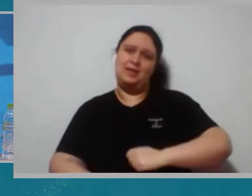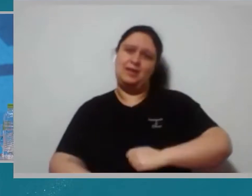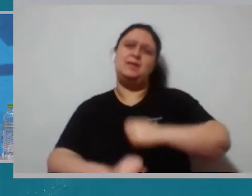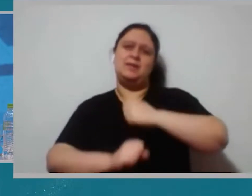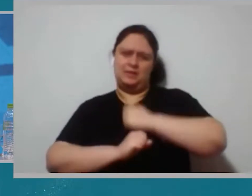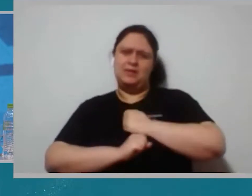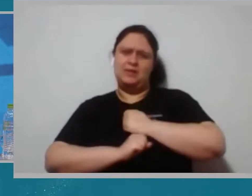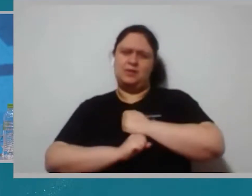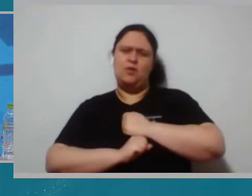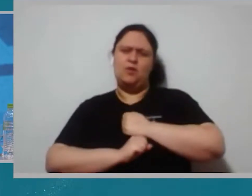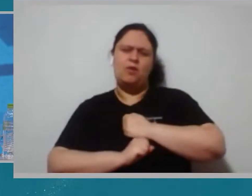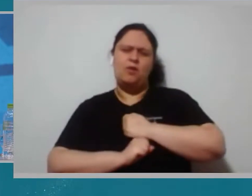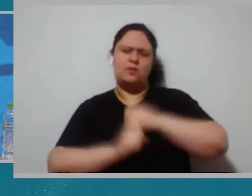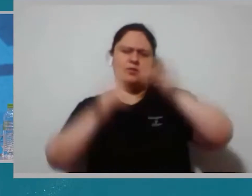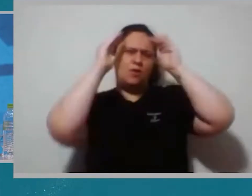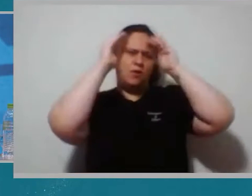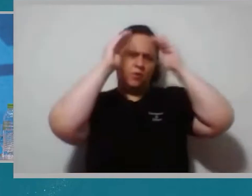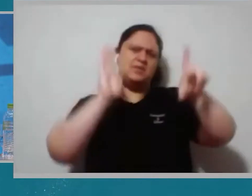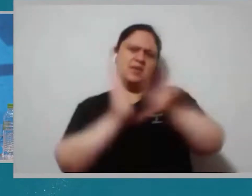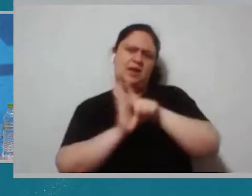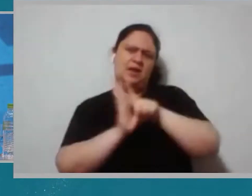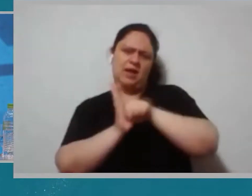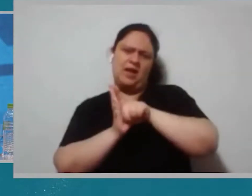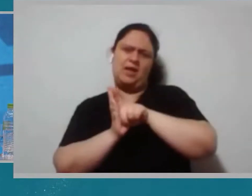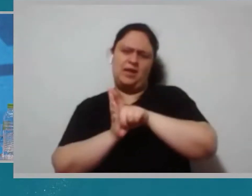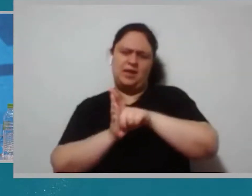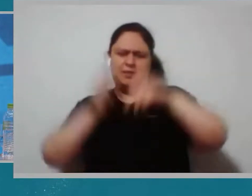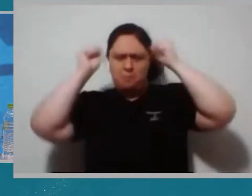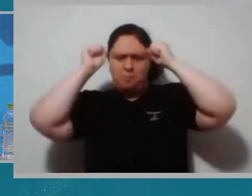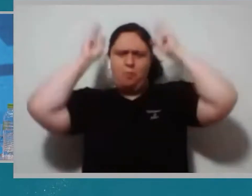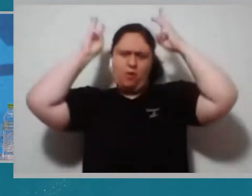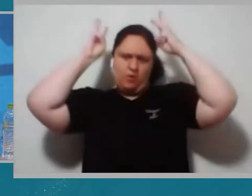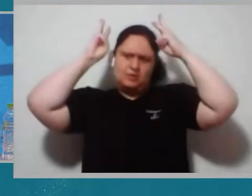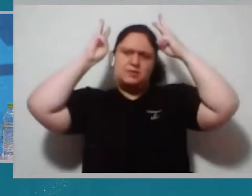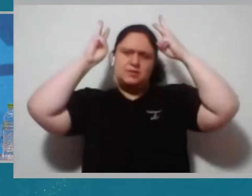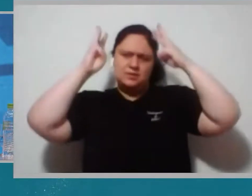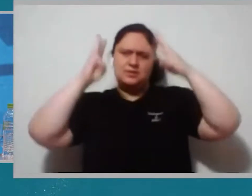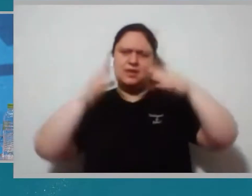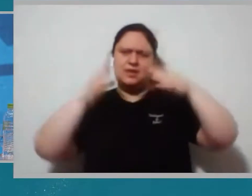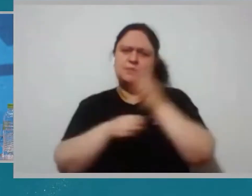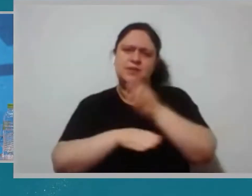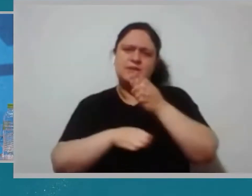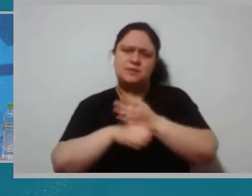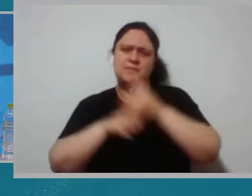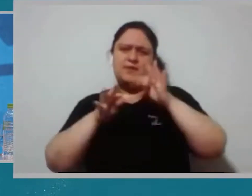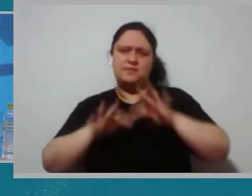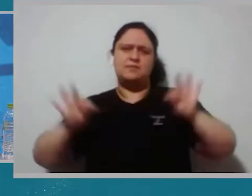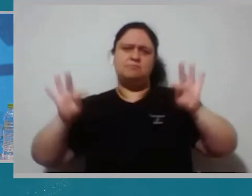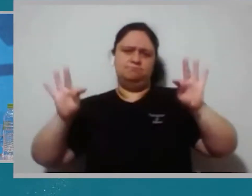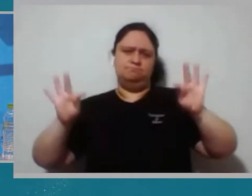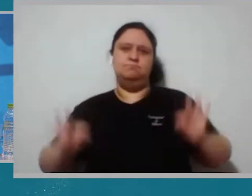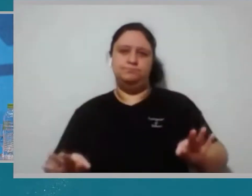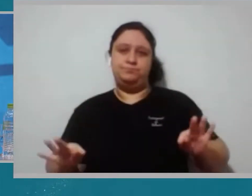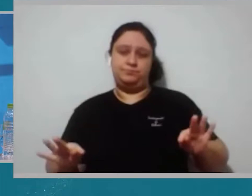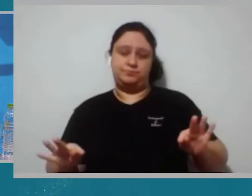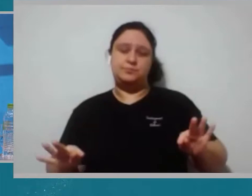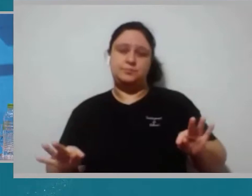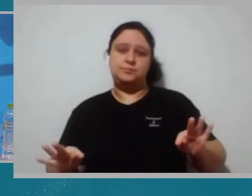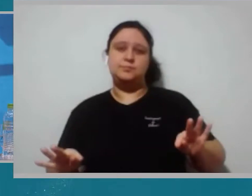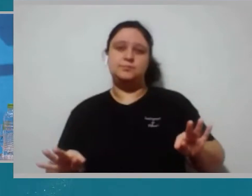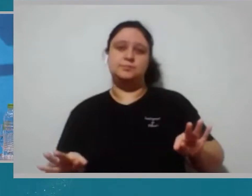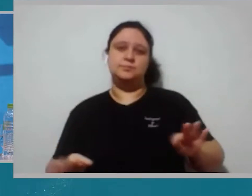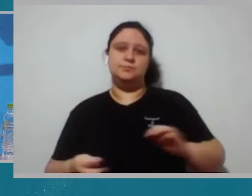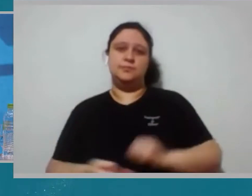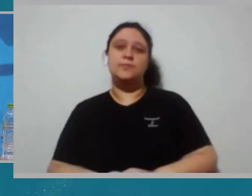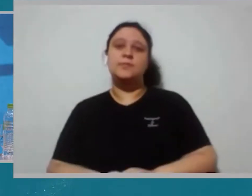aquele rito de sacerdócio servia dentro do templo, tal, tudo de acordo com a